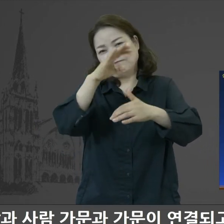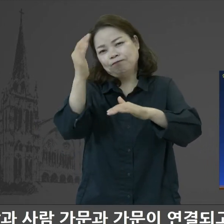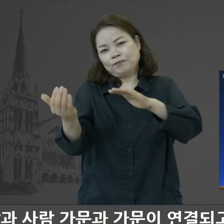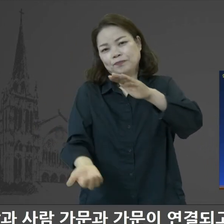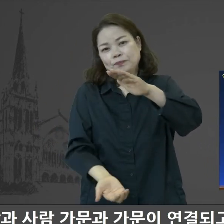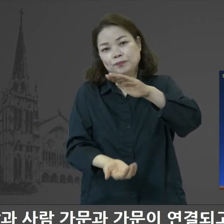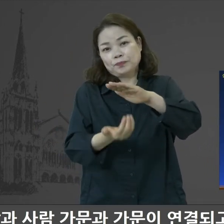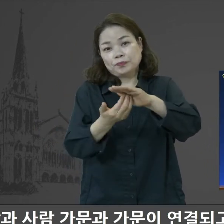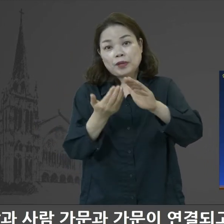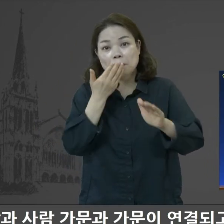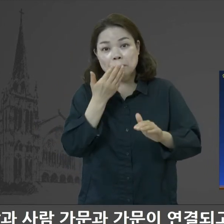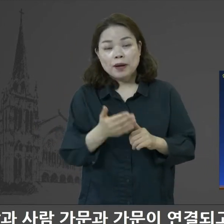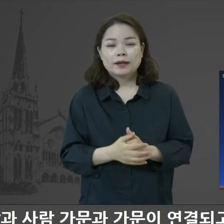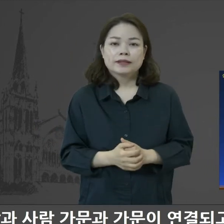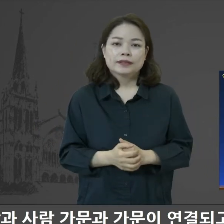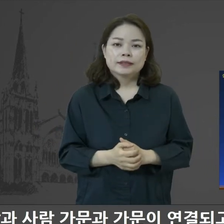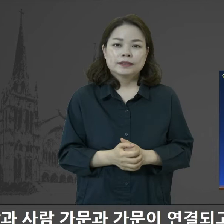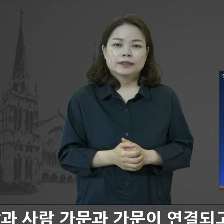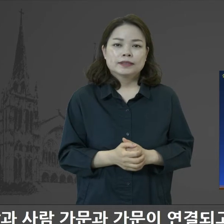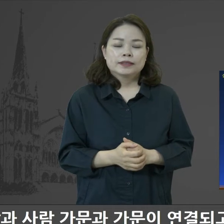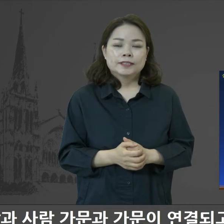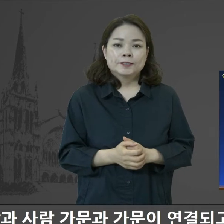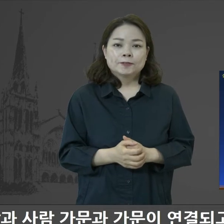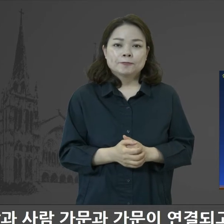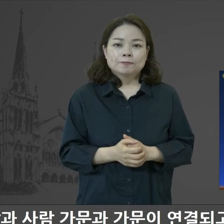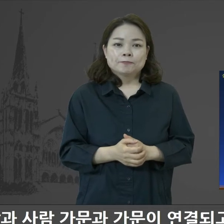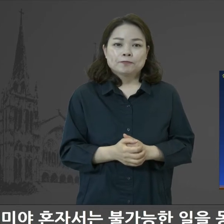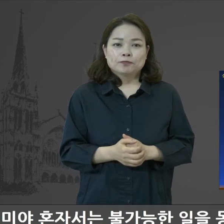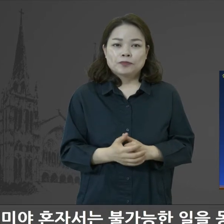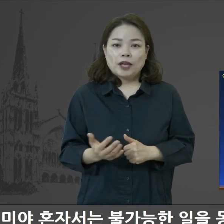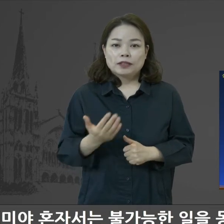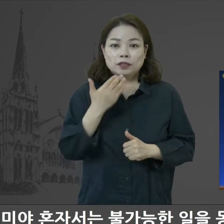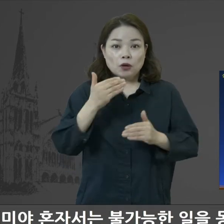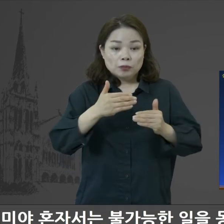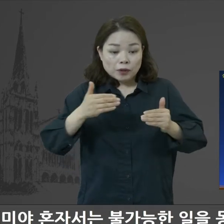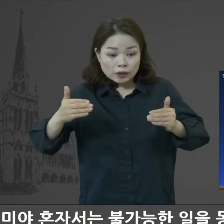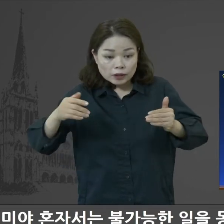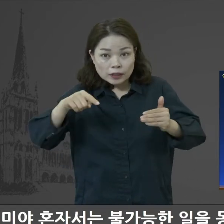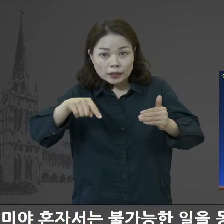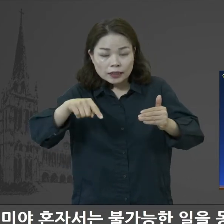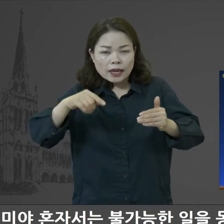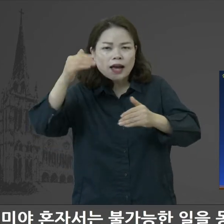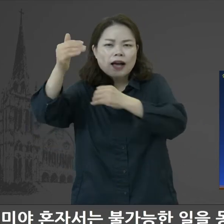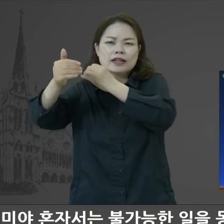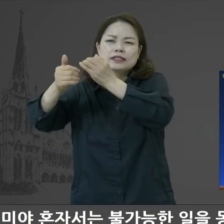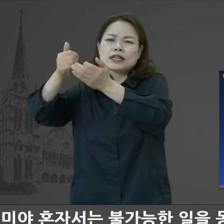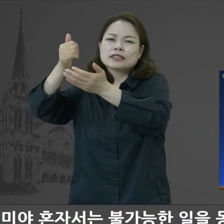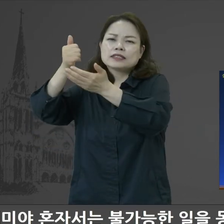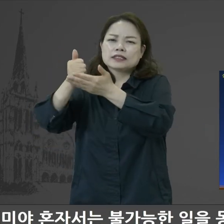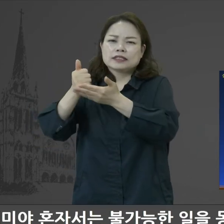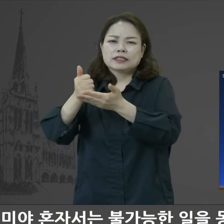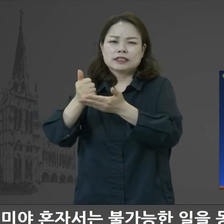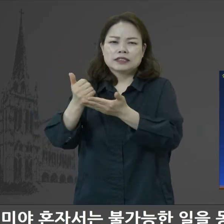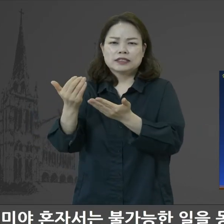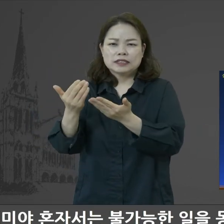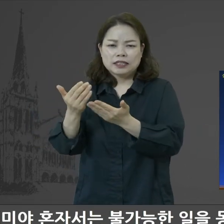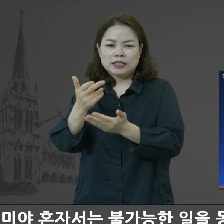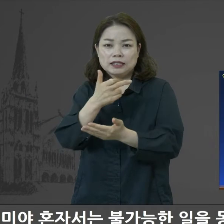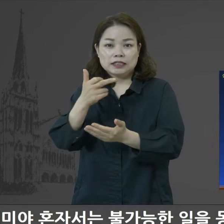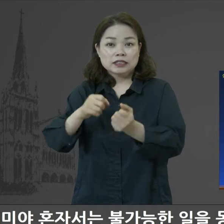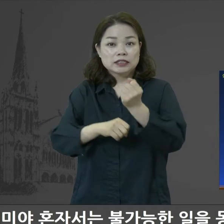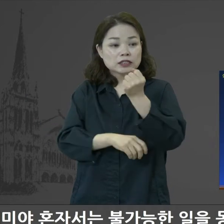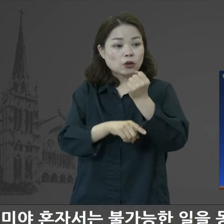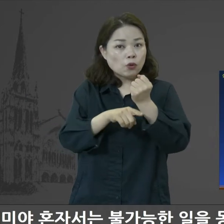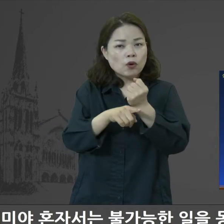이루어가고 있는 것이죠. 이처럼 성벽 재건에 담긴 하나님께서 일하시는 가장 큰